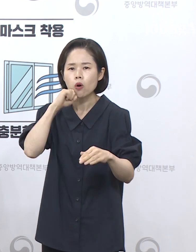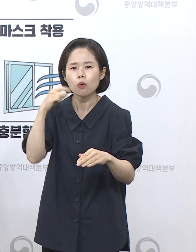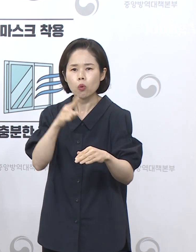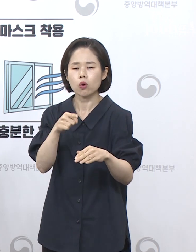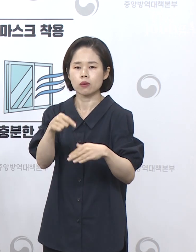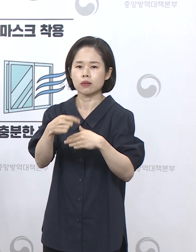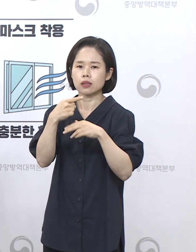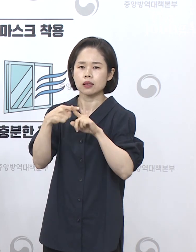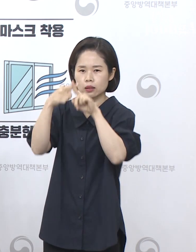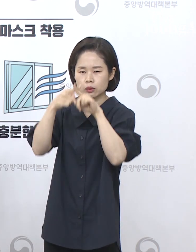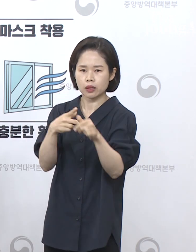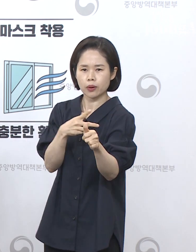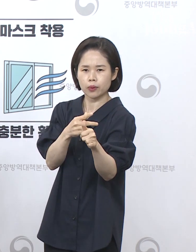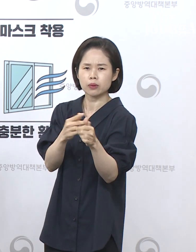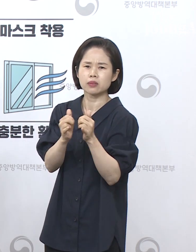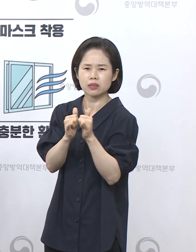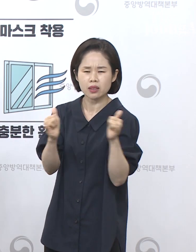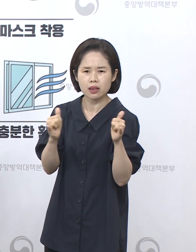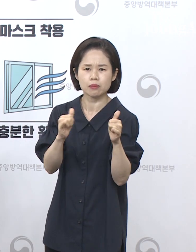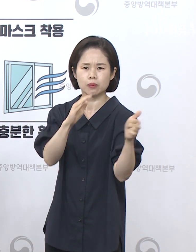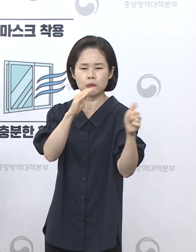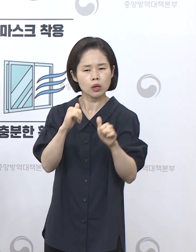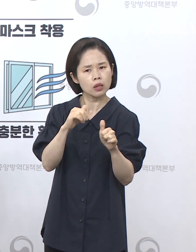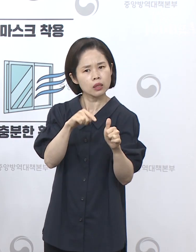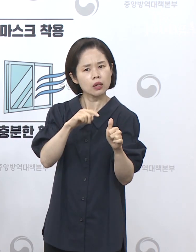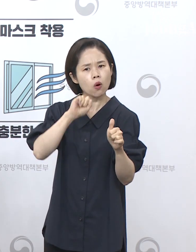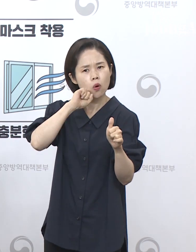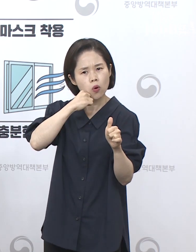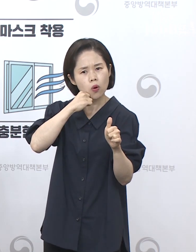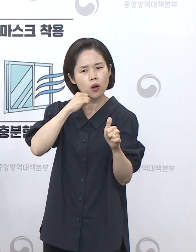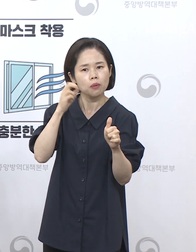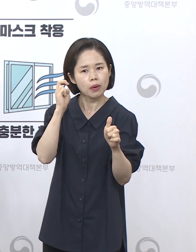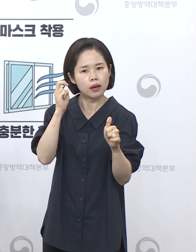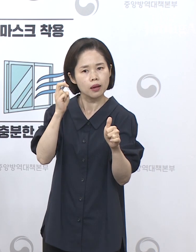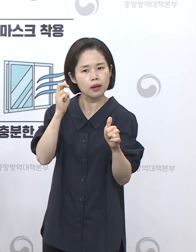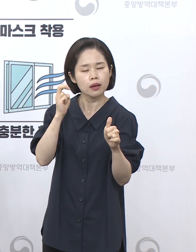부분 의료 인력에 대한 동원 부분인데요. 이 부분은 좀 더